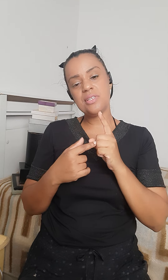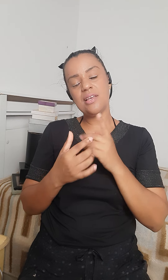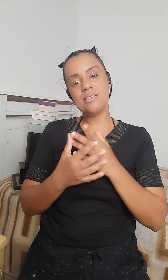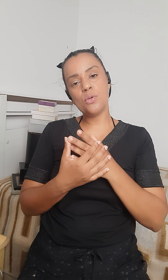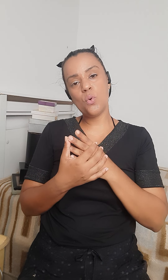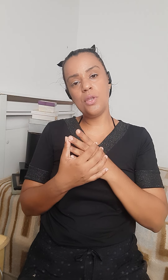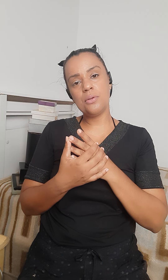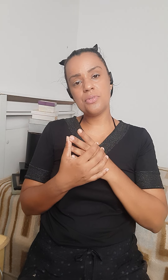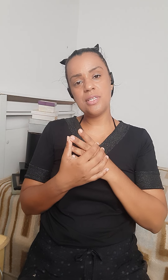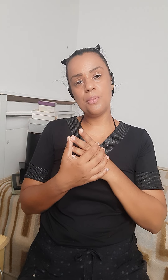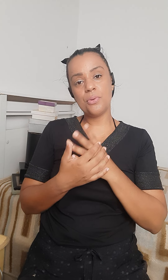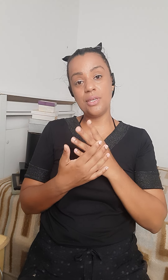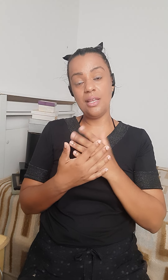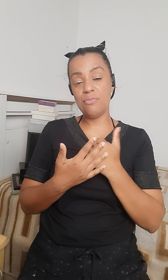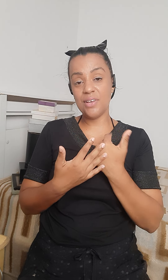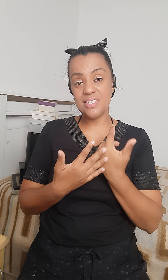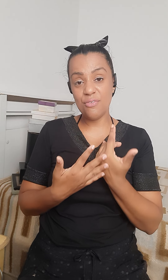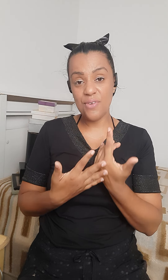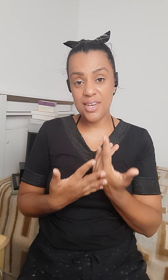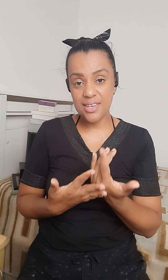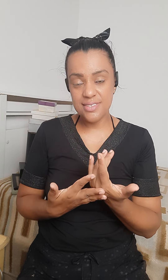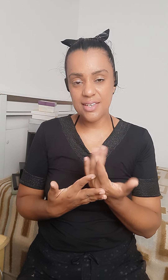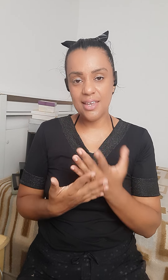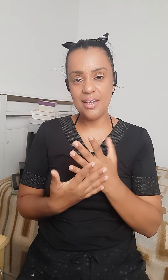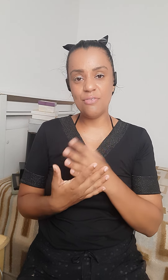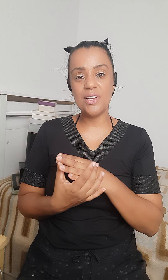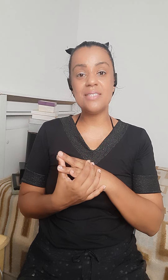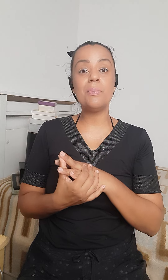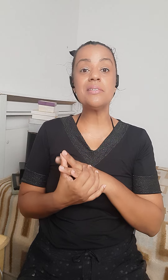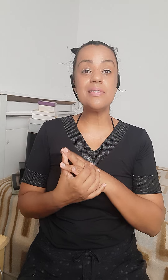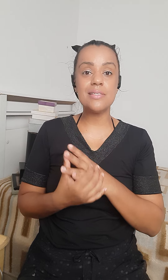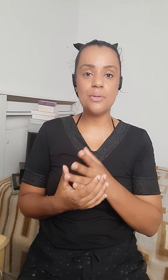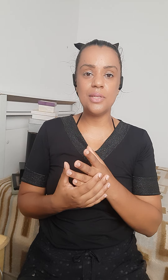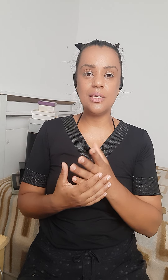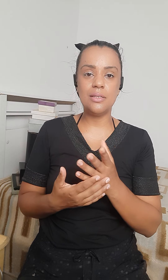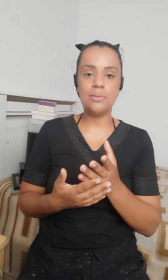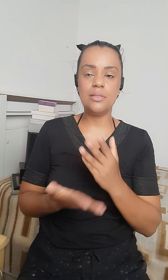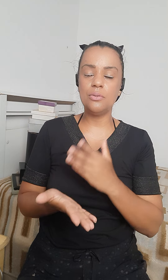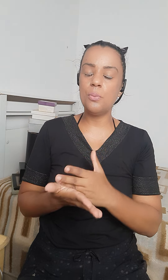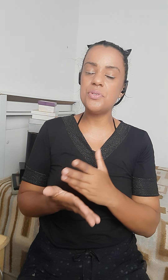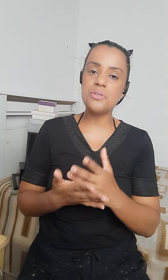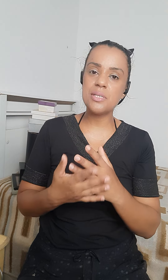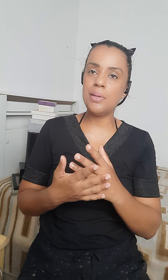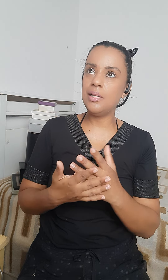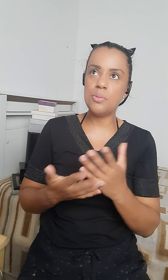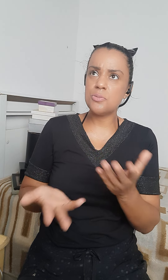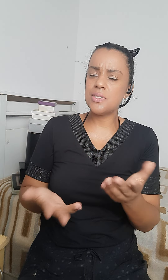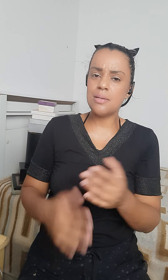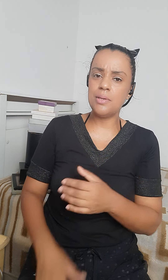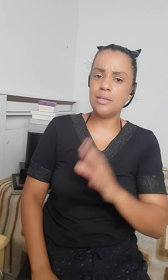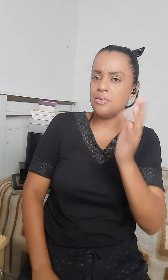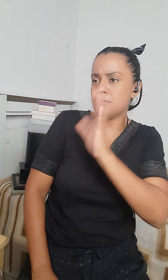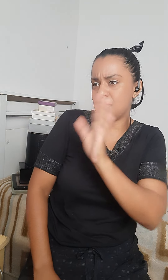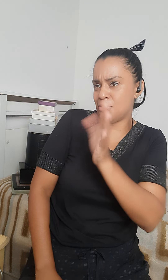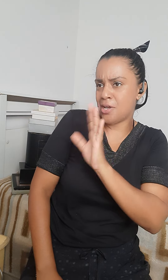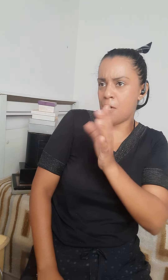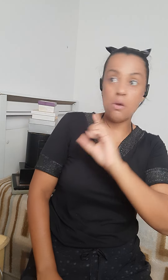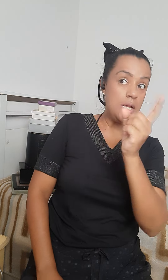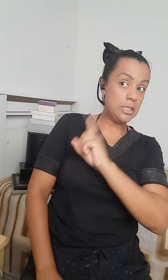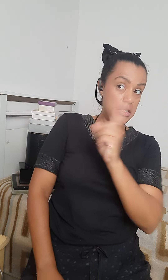sinais icônicos, né? Porque ele faz referência, né? Ele faz menção daquilo. Então, não preciso saber Libras para saber que isso é tchau, que isso